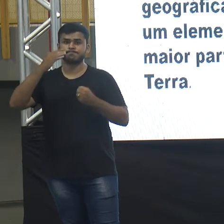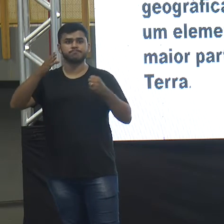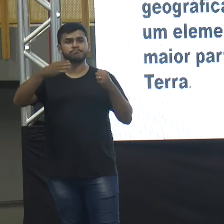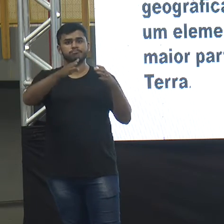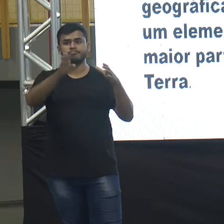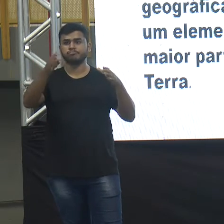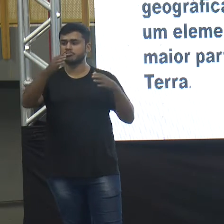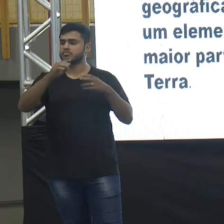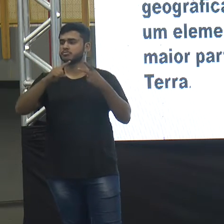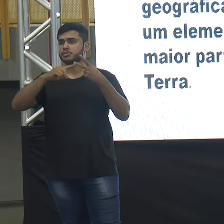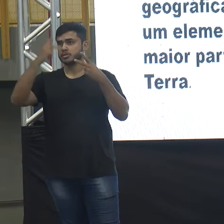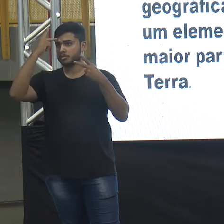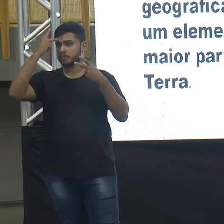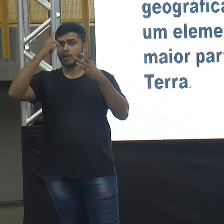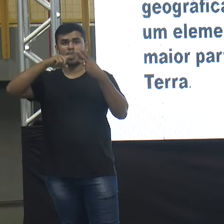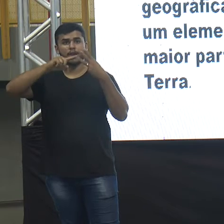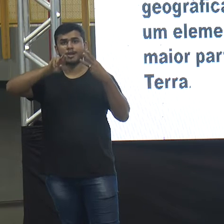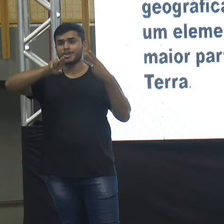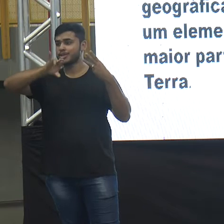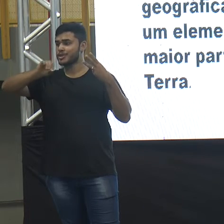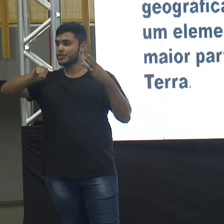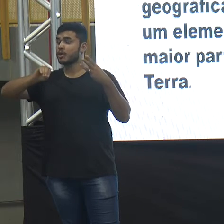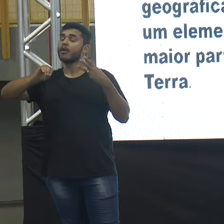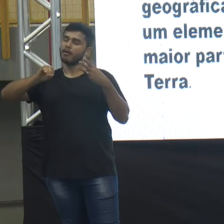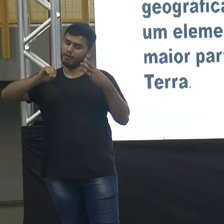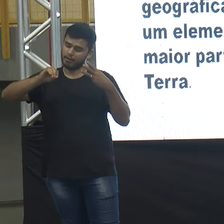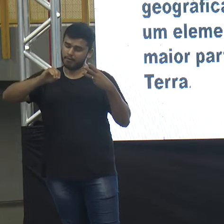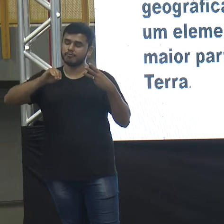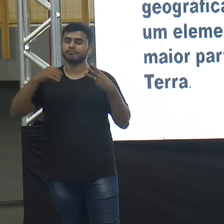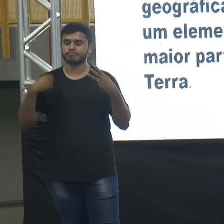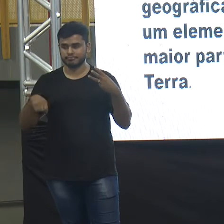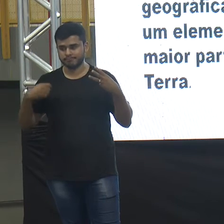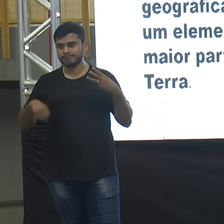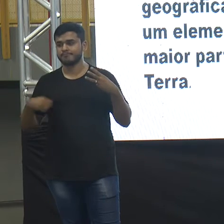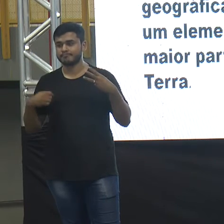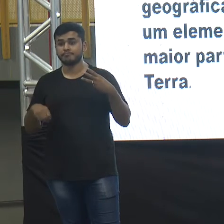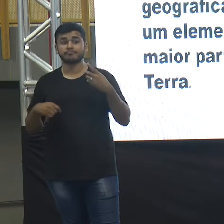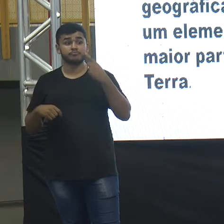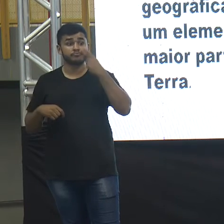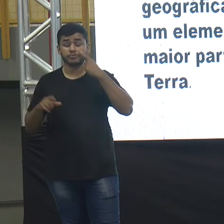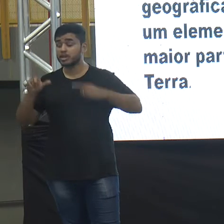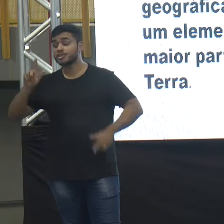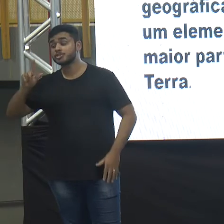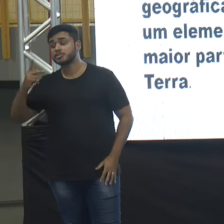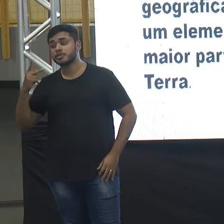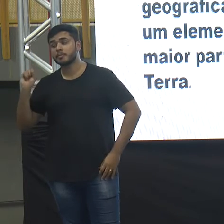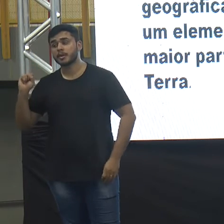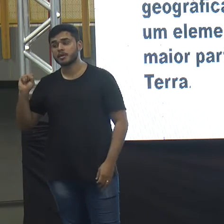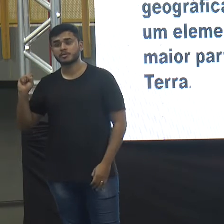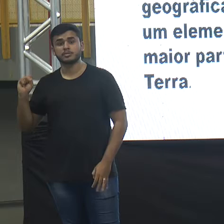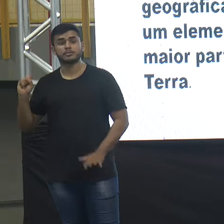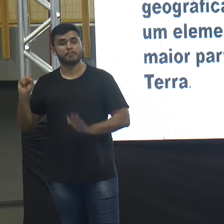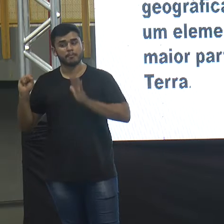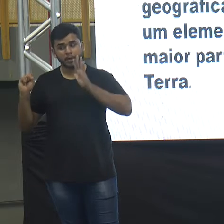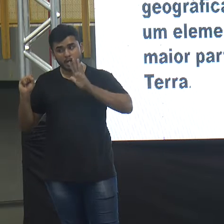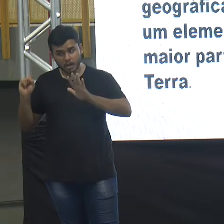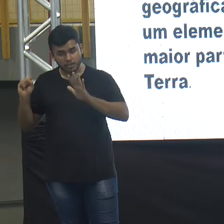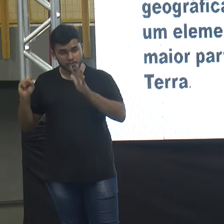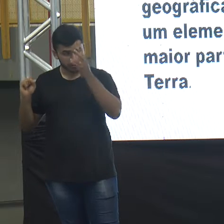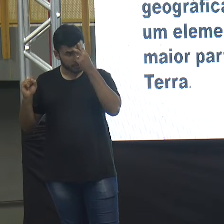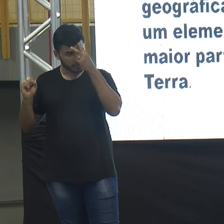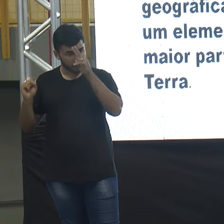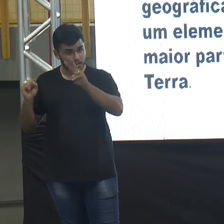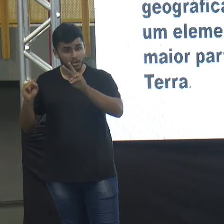como São Paulo, numa cidade como Rio de Janeiro, é interessante você trabalhar com o GPS. Agora, lembra,